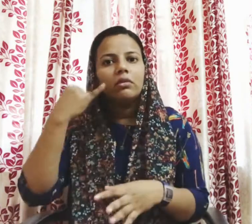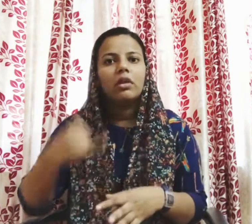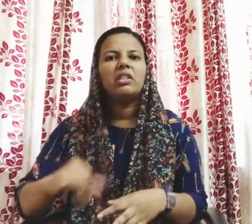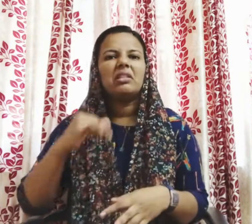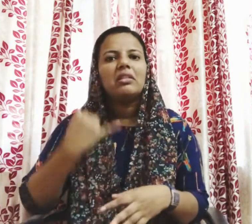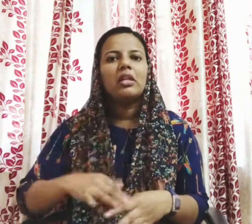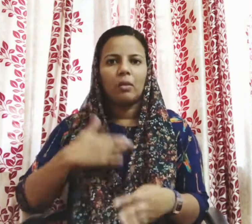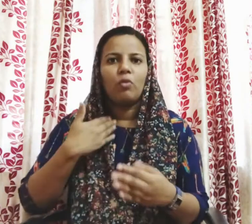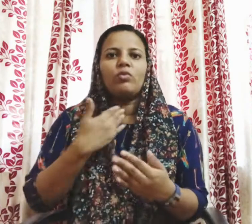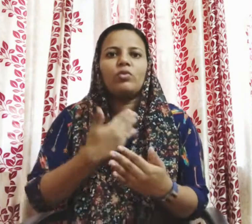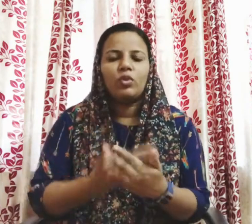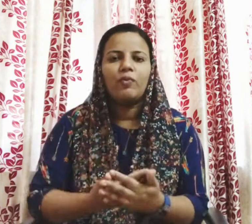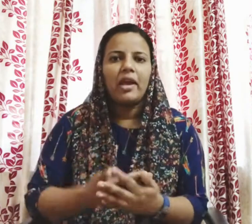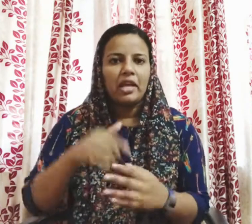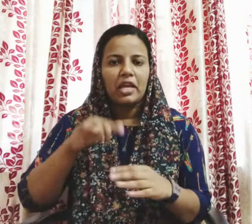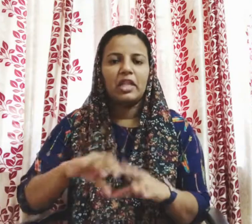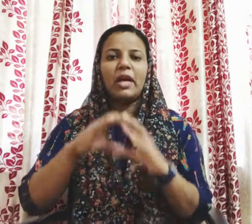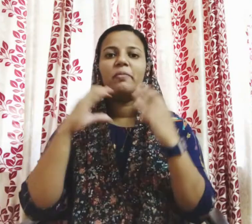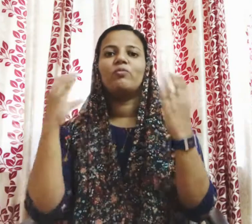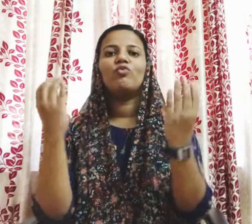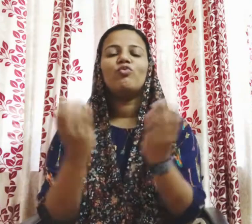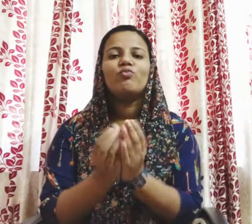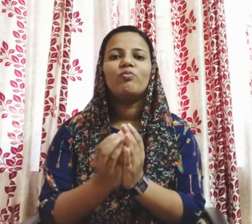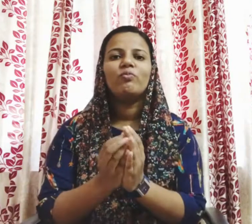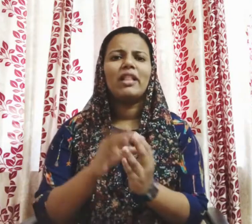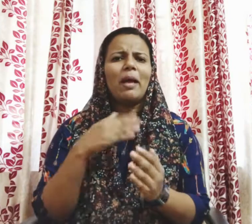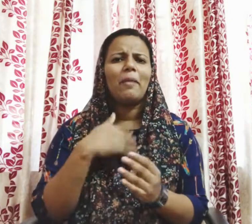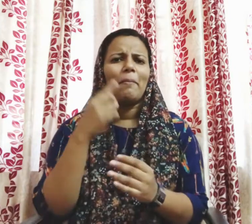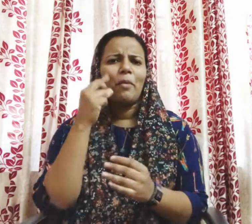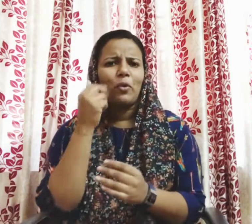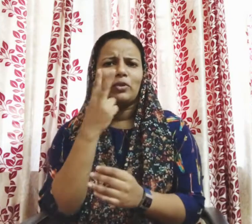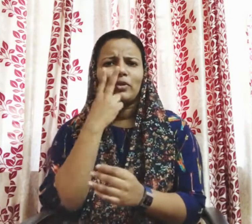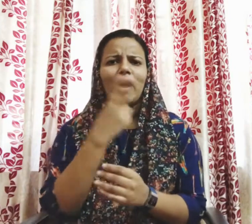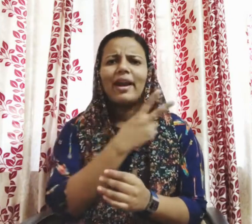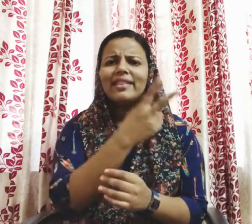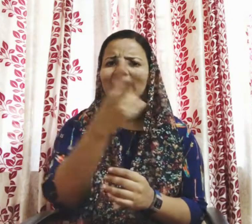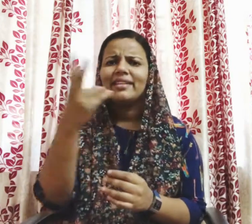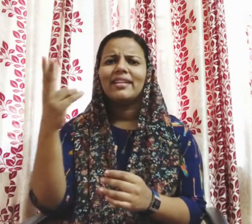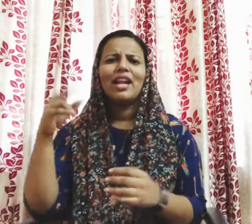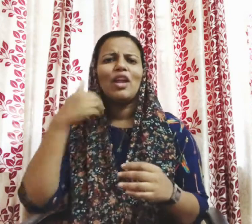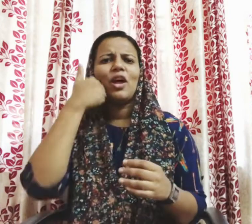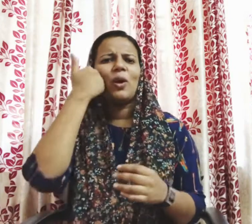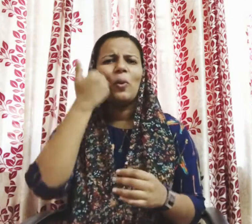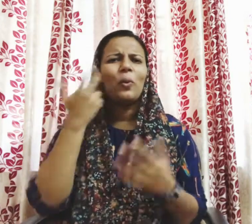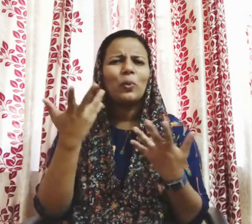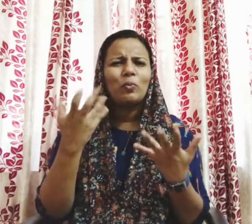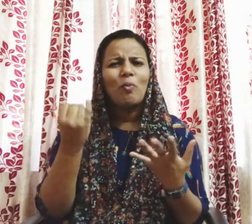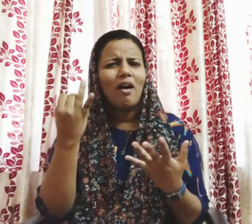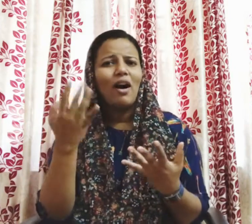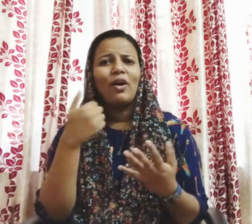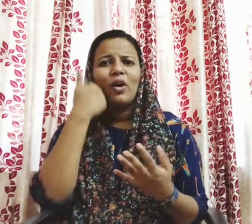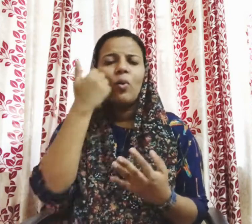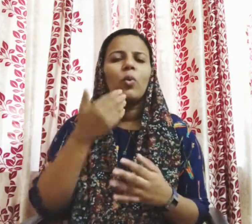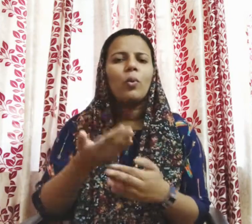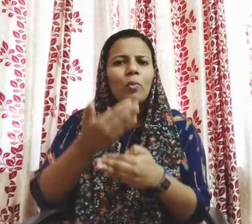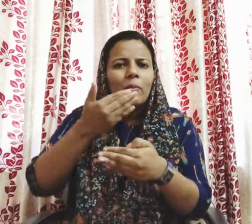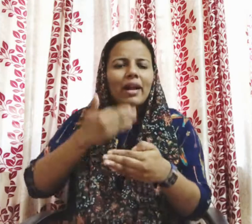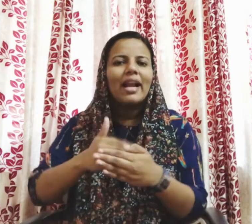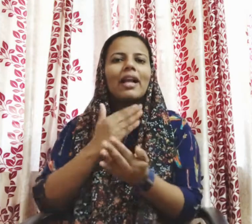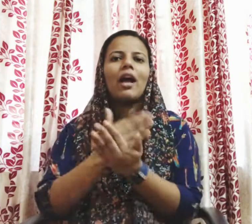നശിപ്പിക്കുക. നിങ്ങൾക്കറിയാമോ, ഇന്ന് ഭൂമിയിൽ മനുഷ്യർ കാണുന്ന അല്ലെങ്കിൽ മനുഷ്യർ അനുഭവിക്കുന്ന പല രോഗങ്ങൾക്കും പിറകിലുള്ള കാരണമെന്ന്